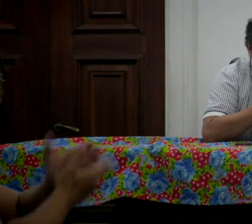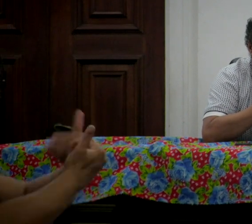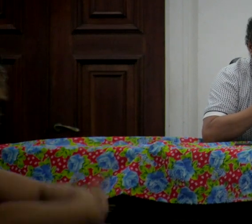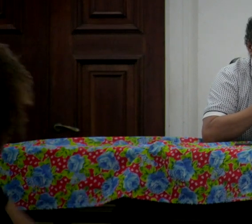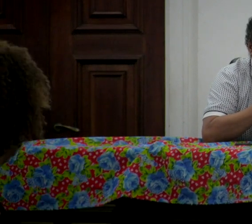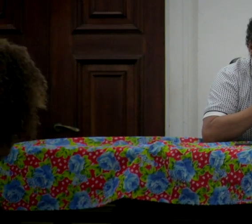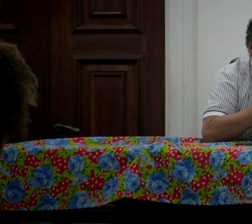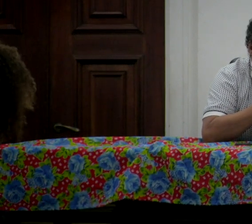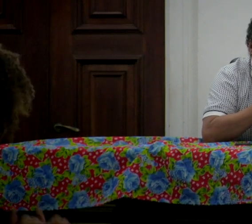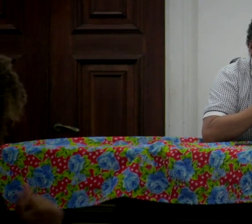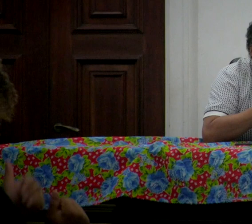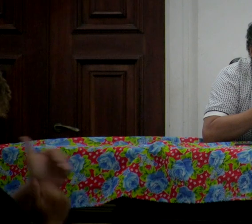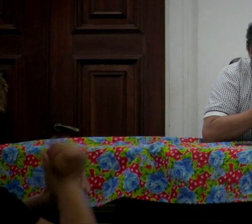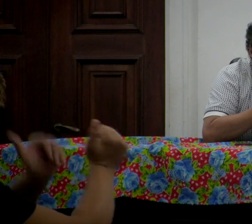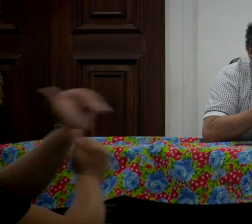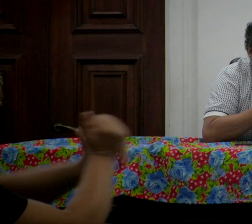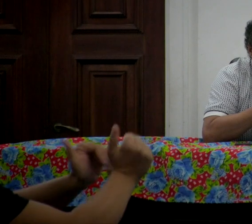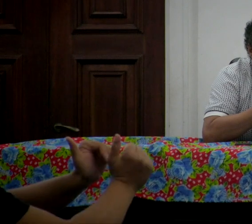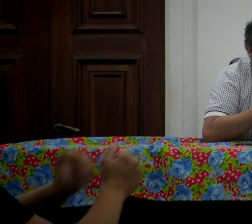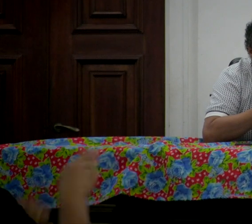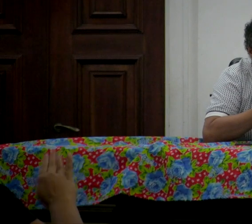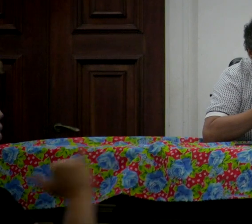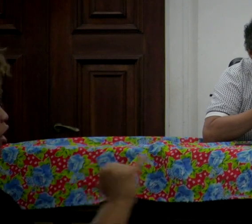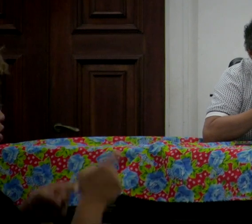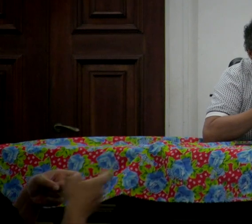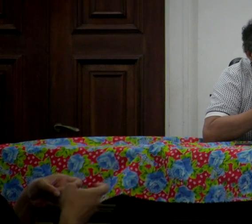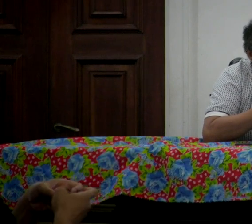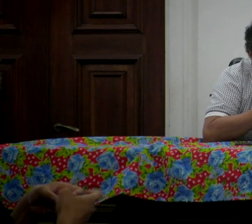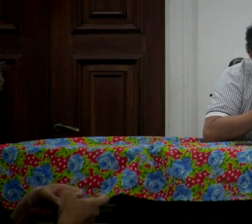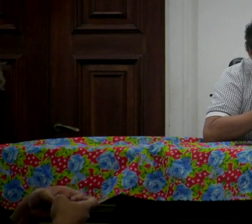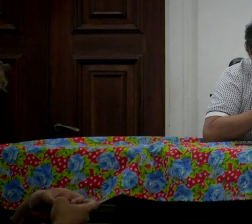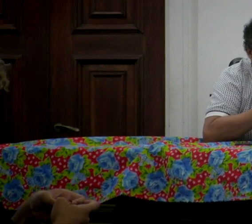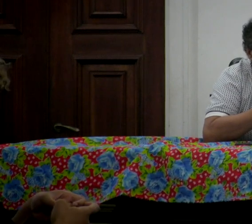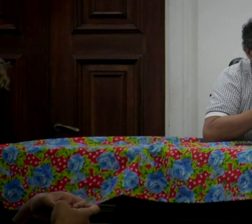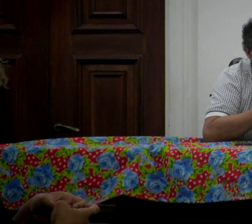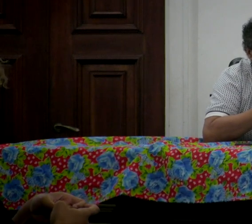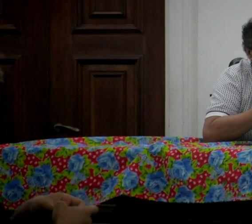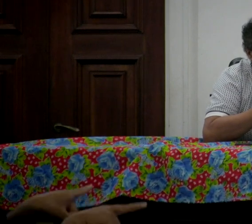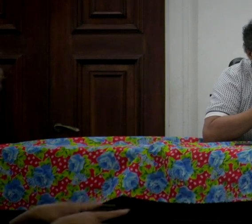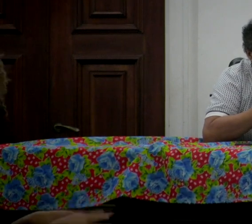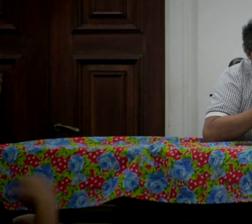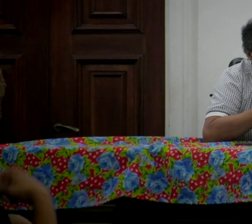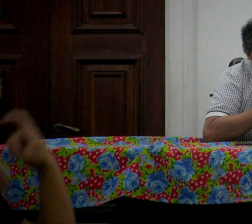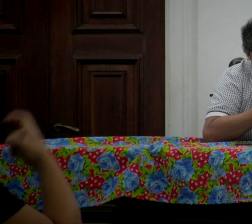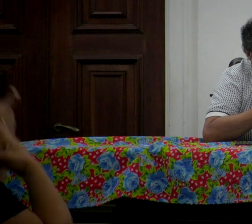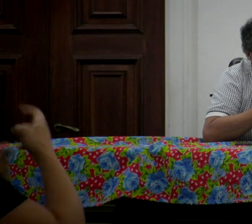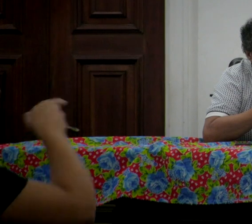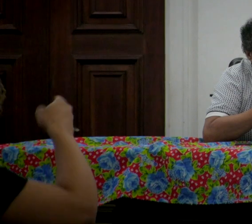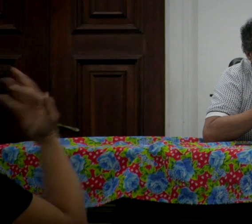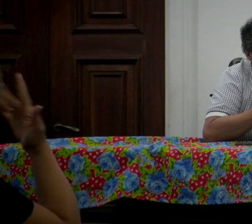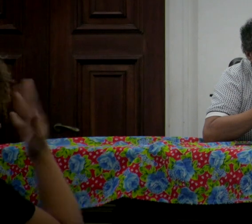la biomedicina y que tarde o temprano me preocupa mucho, también Patricia lo mencionaba, a que nos